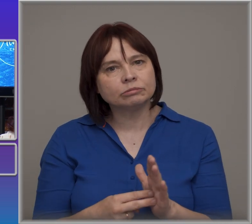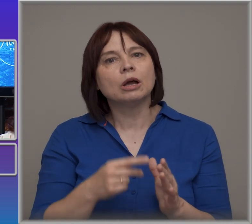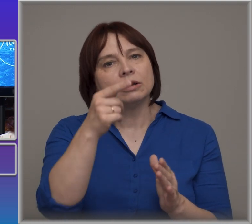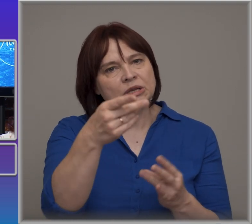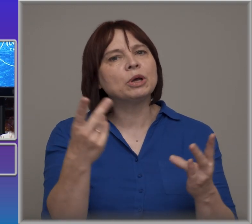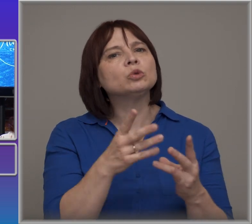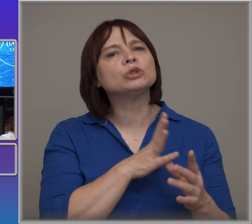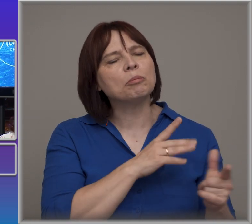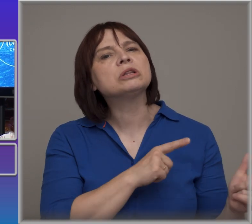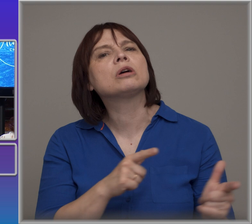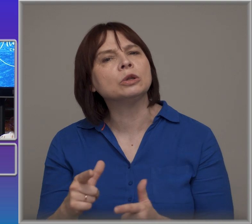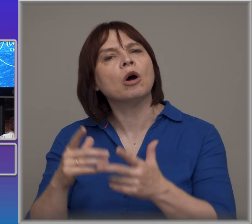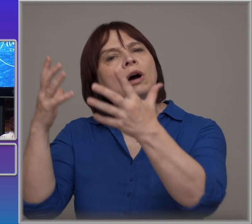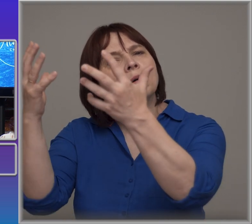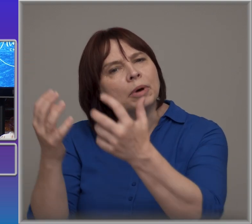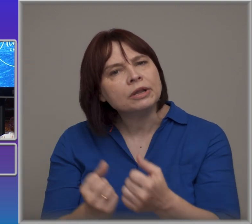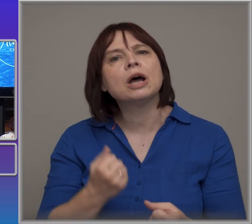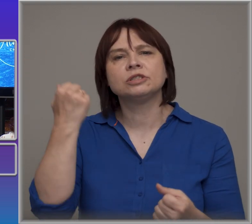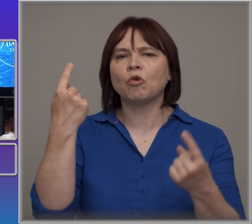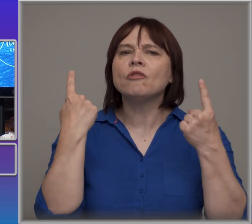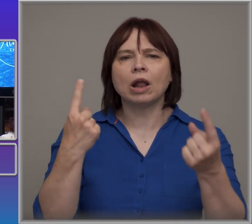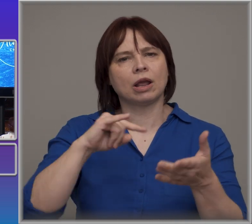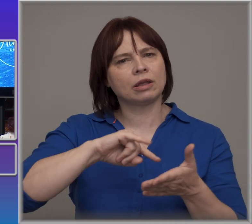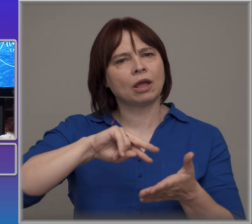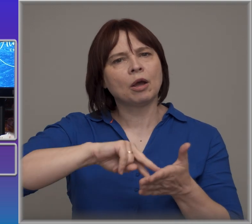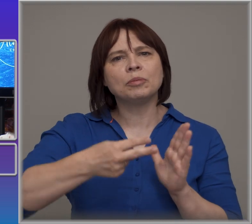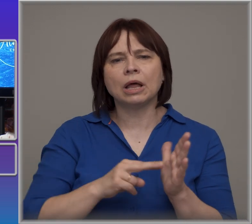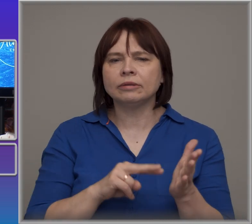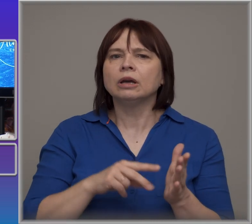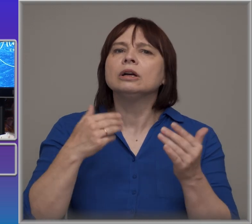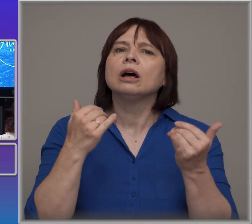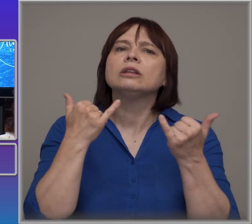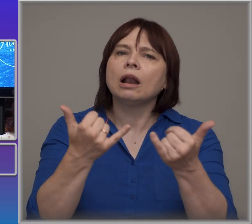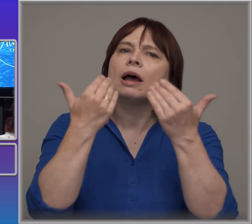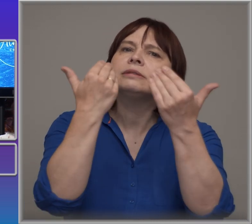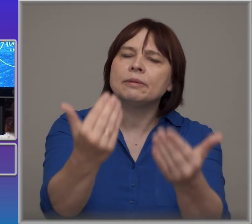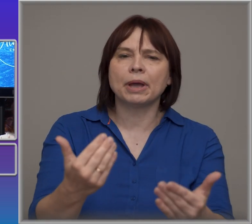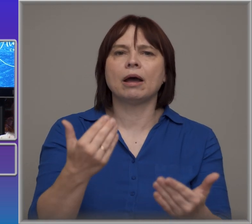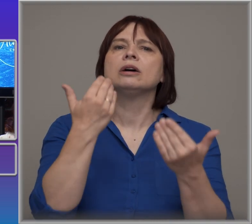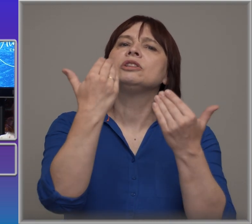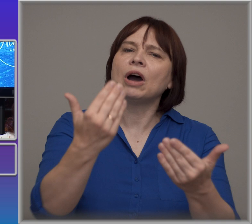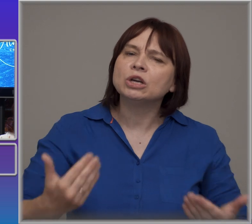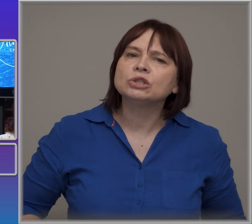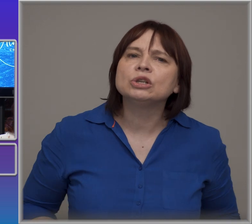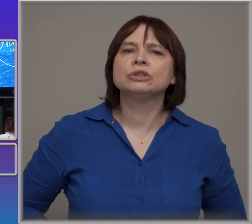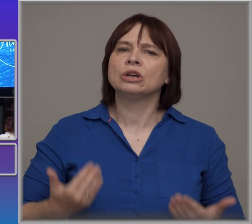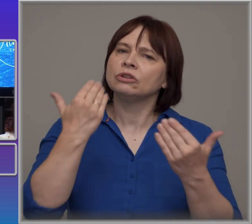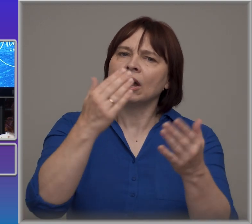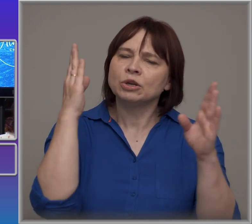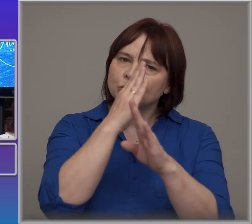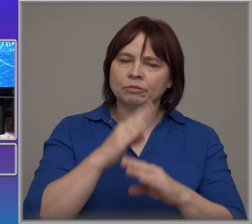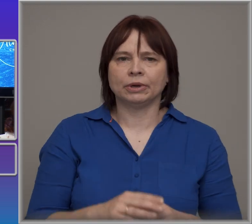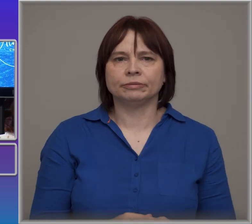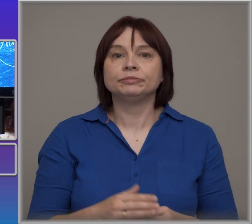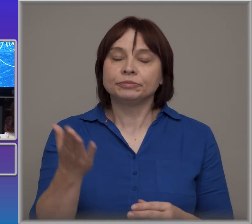был готов принять ту волю, которую Господь имеет для тебя, для твоей жизни, для твоей судьбы, для этого дня именно сегодня.